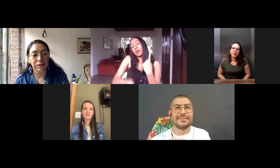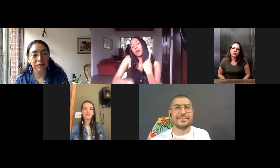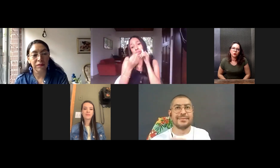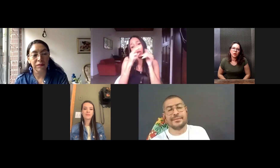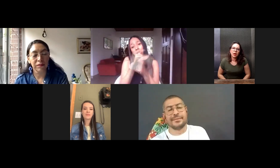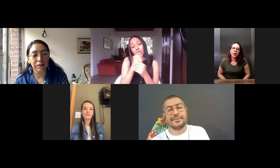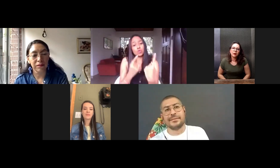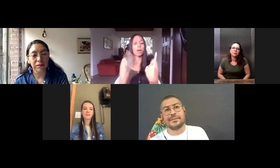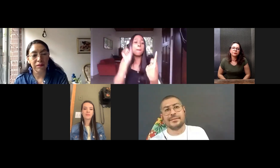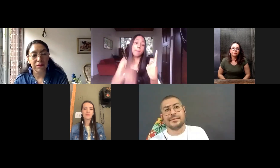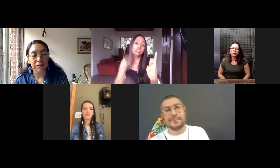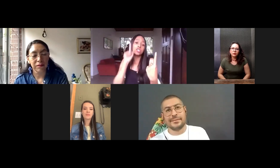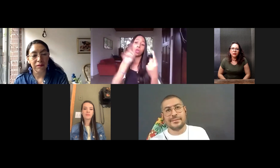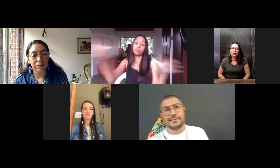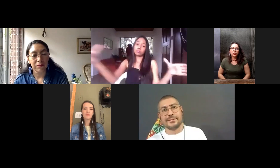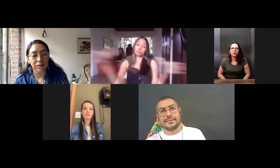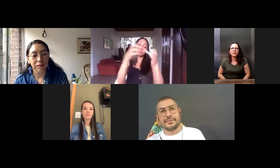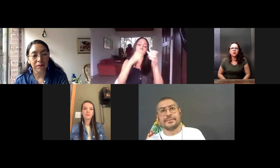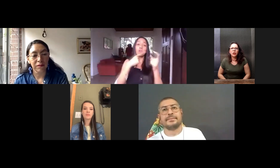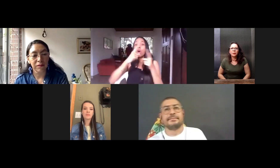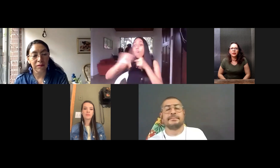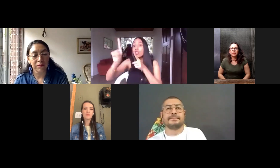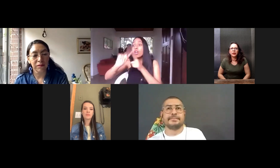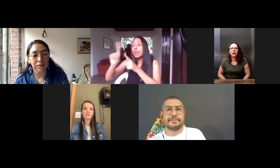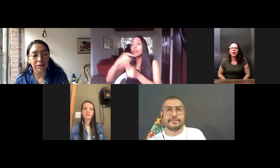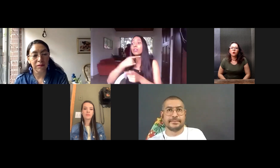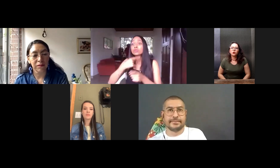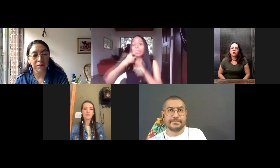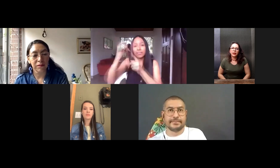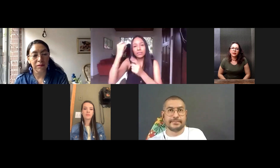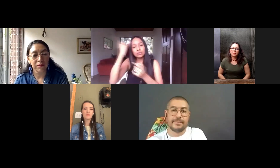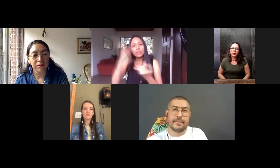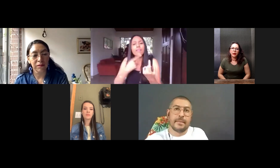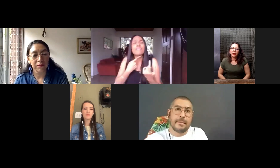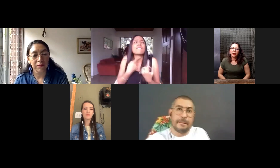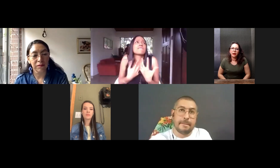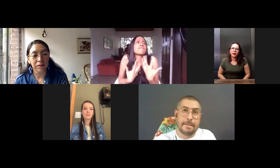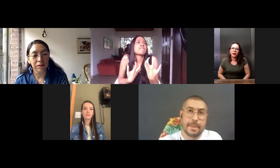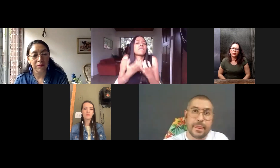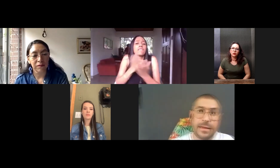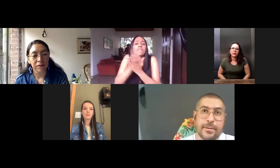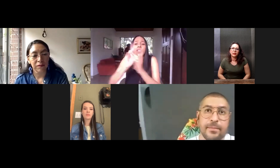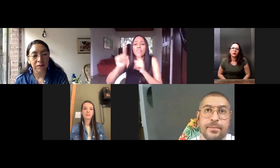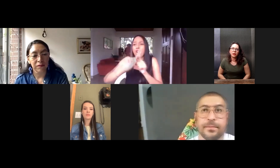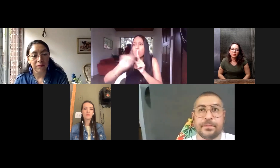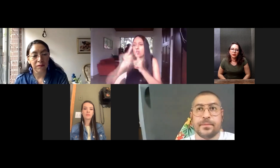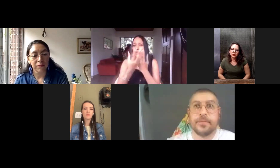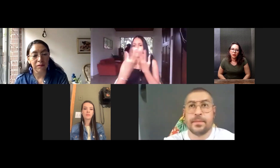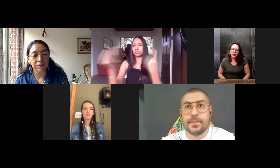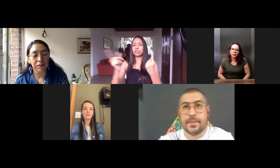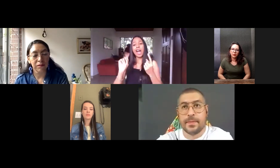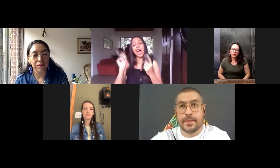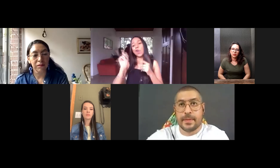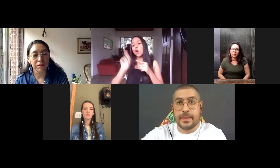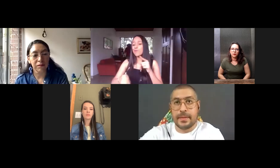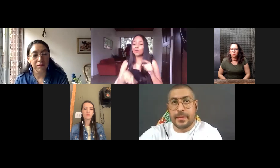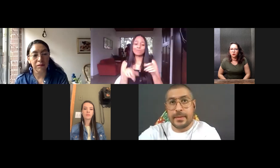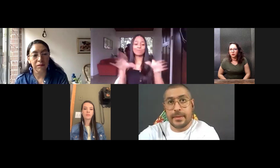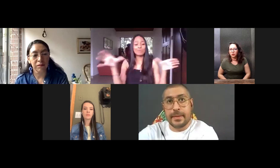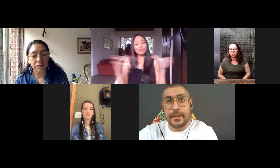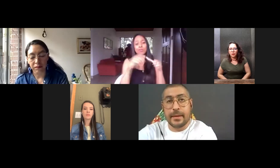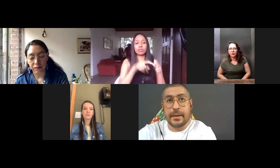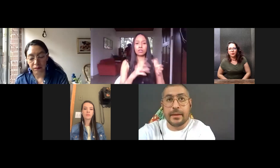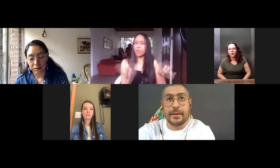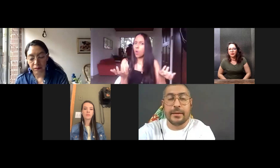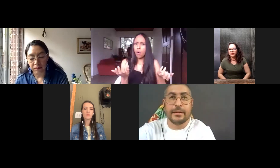y de estudiar. Entonces nos dicen solamente, ustedes pueden, nos categorizan que solamente podemos ser profesores